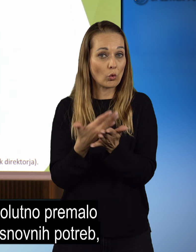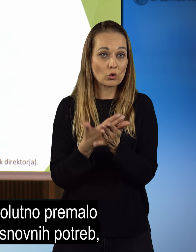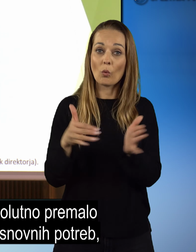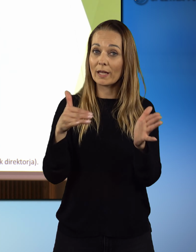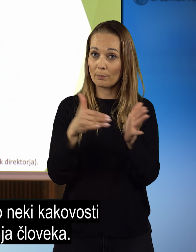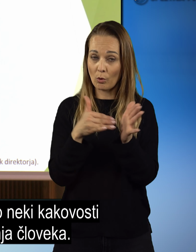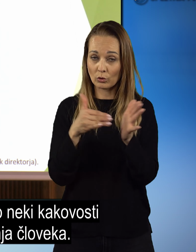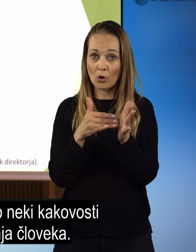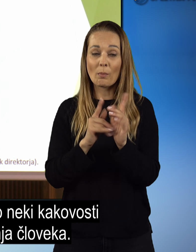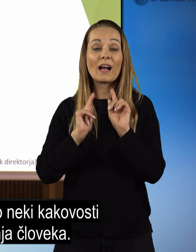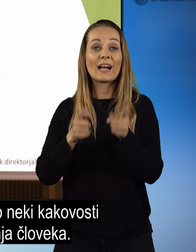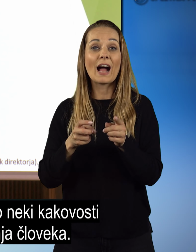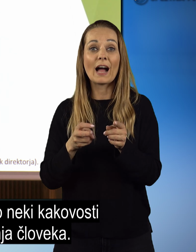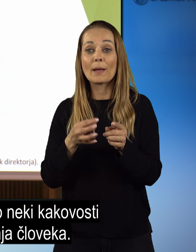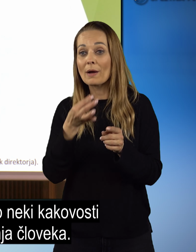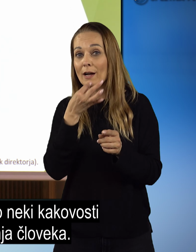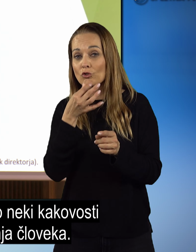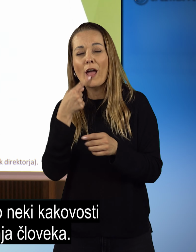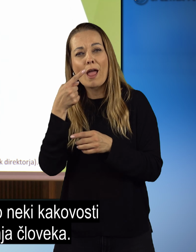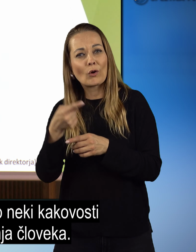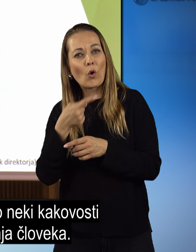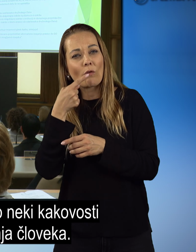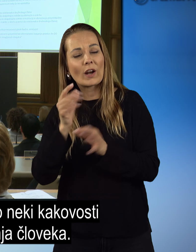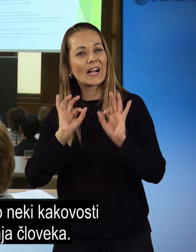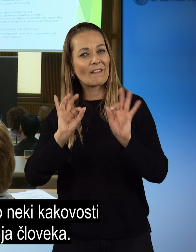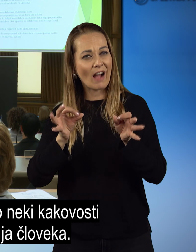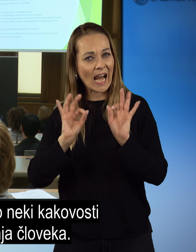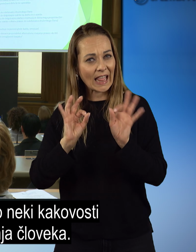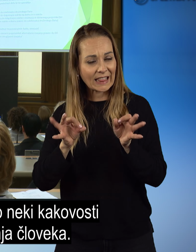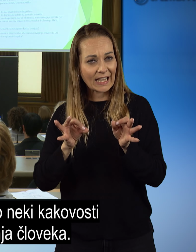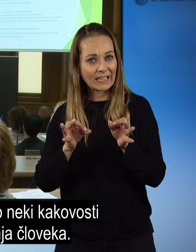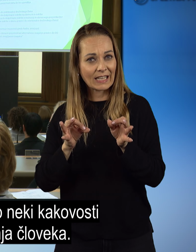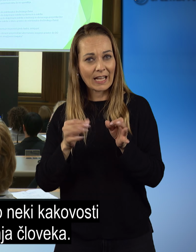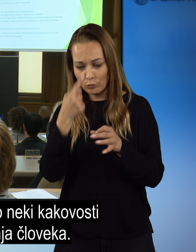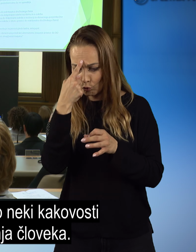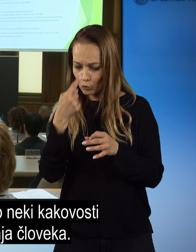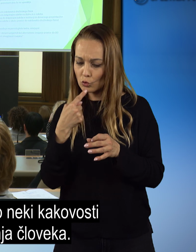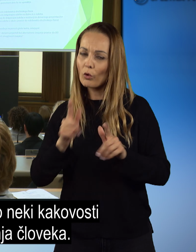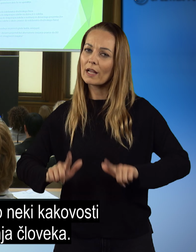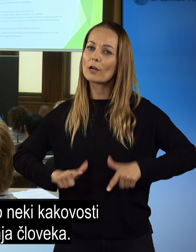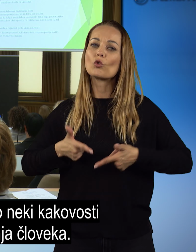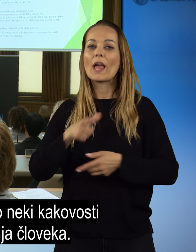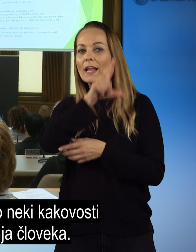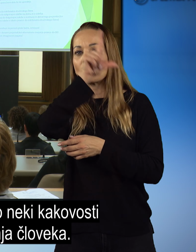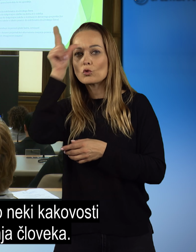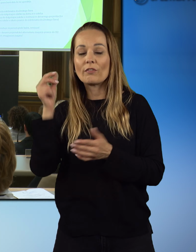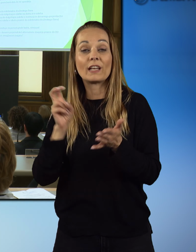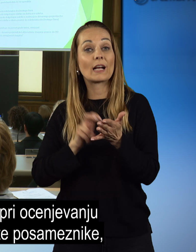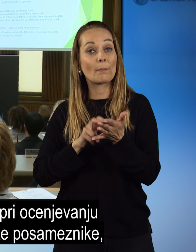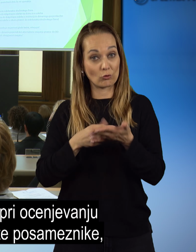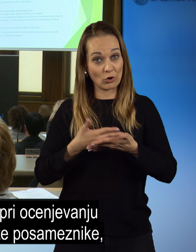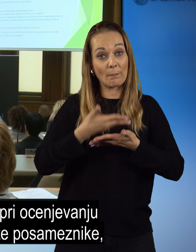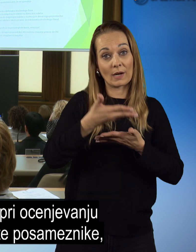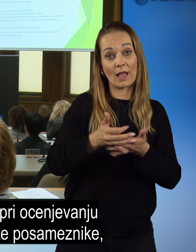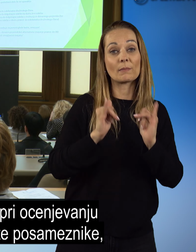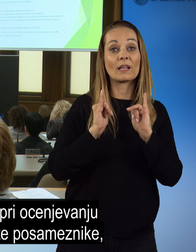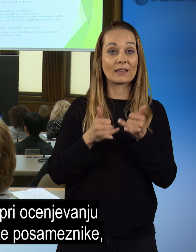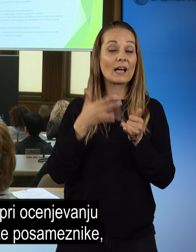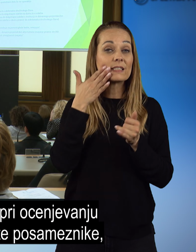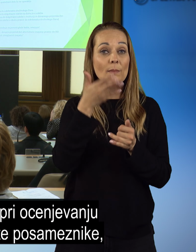osnovnih potreb, kaj šele, če govorimo o neki kvaliteti dostojnega življenja človeka. In predlagamo,